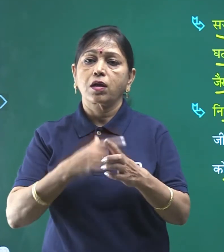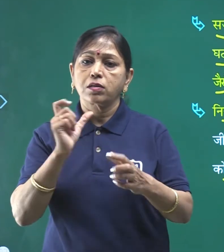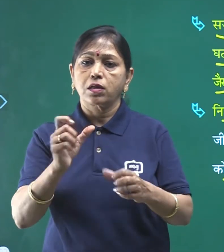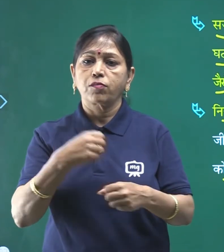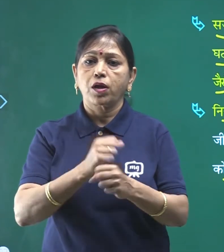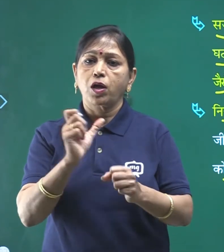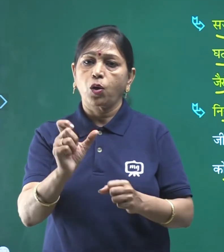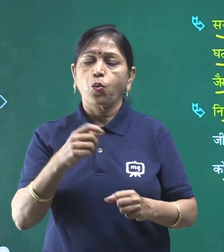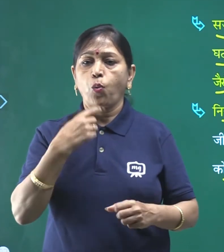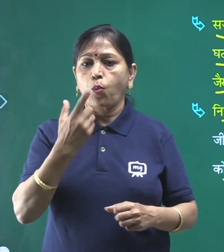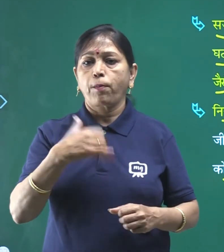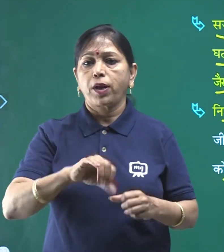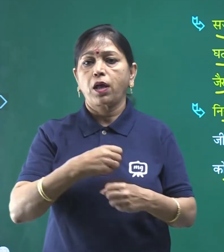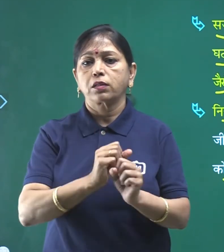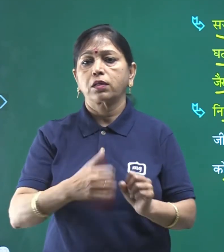हैं